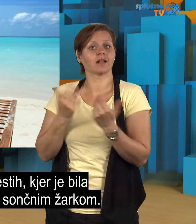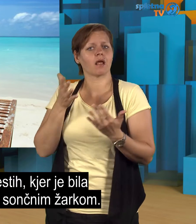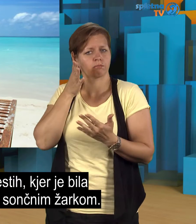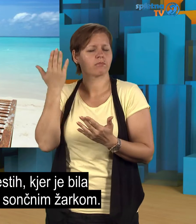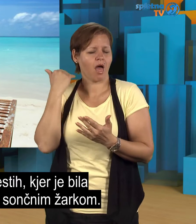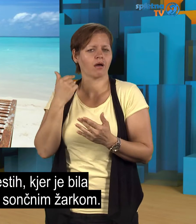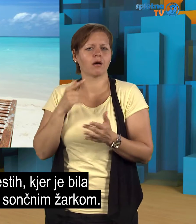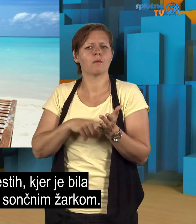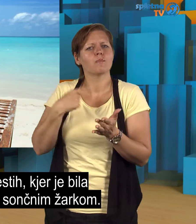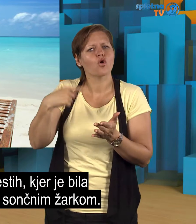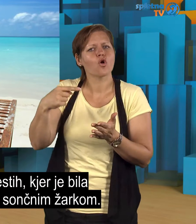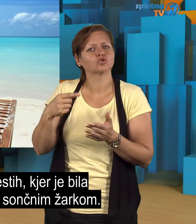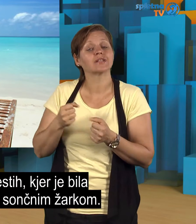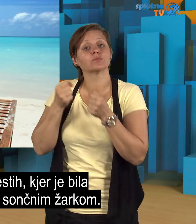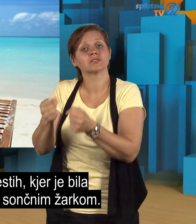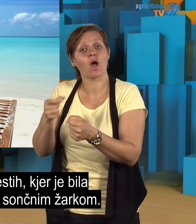sončnim žarkom.